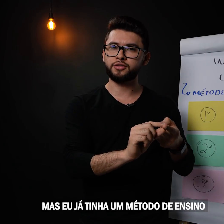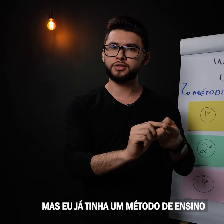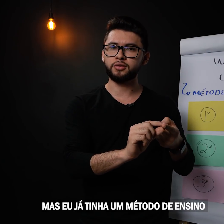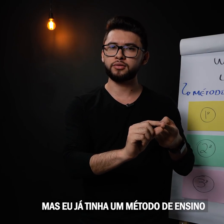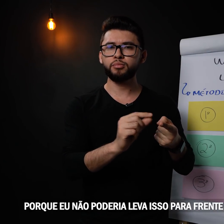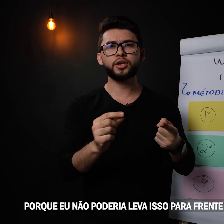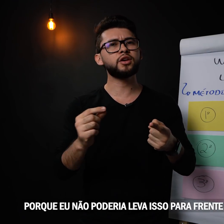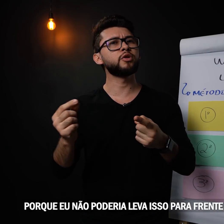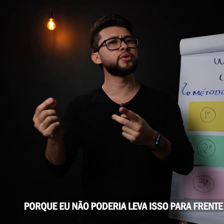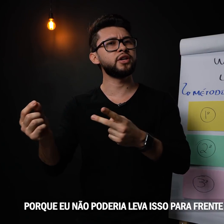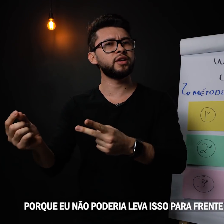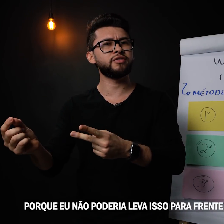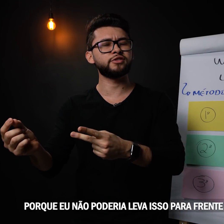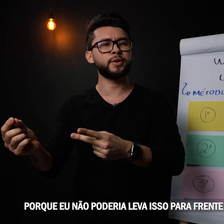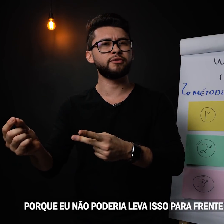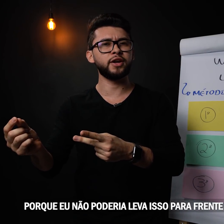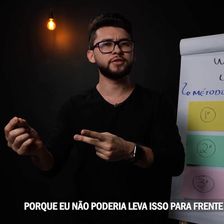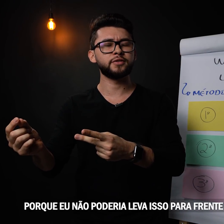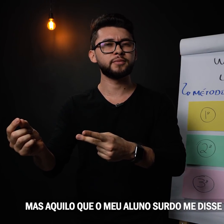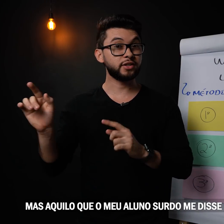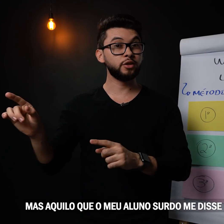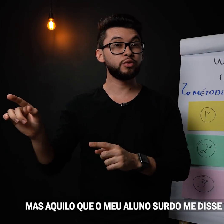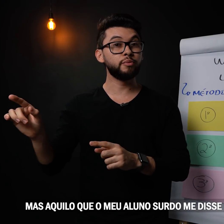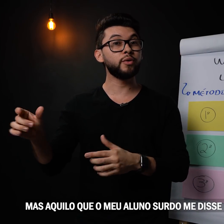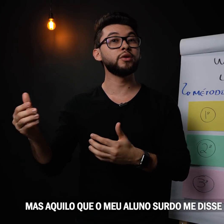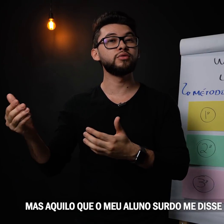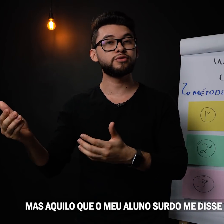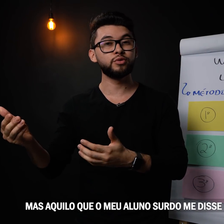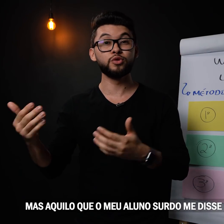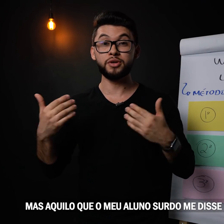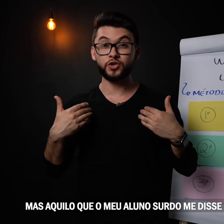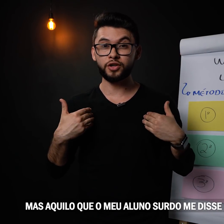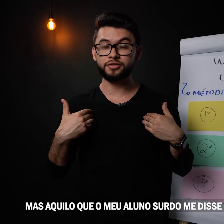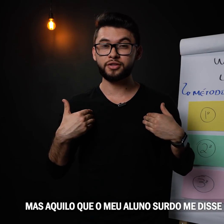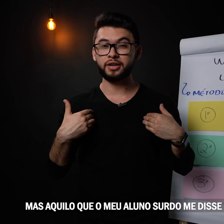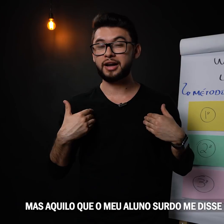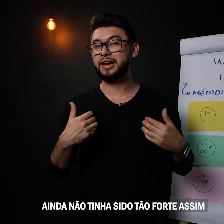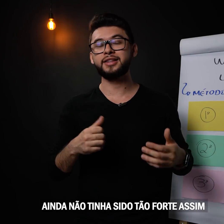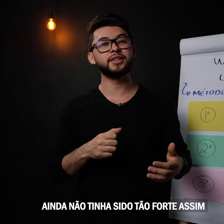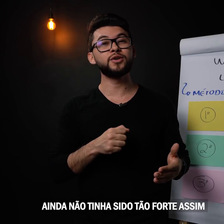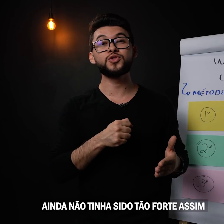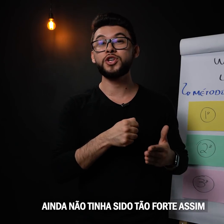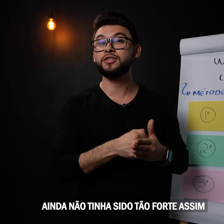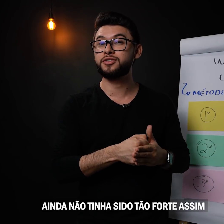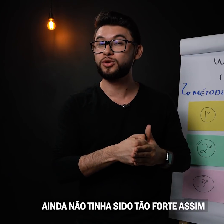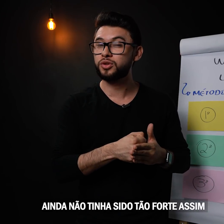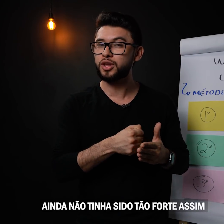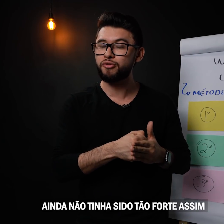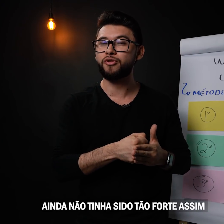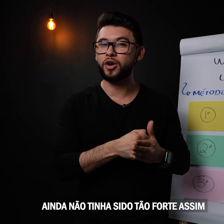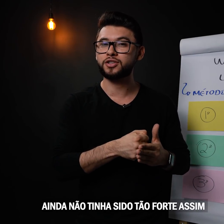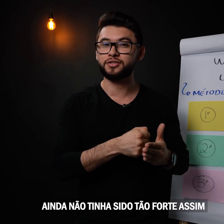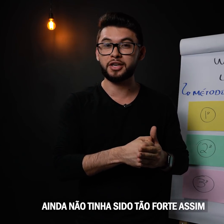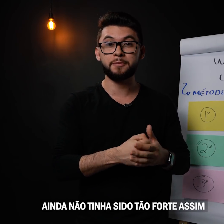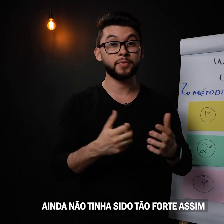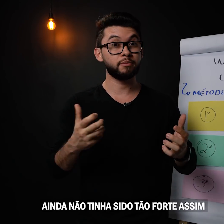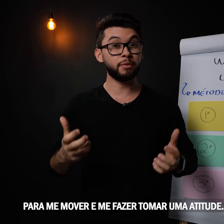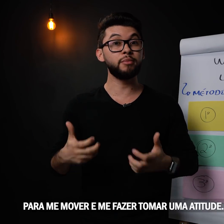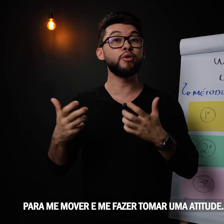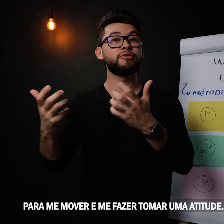ensino. Por que eu não poderia levar isso para frente? Mas aquilo que o meu aluno surdo me disse ainda não tinha sido tão forte assim para me